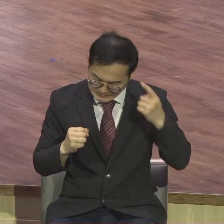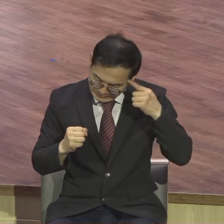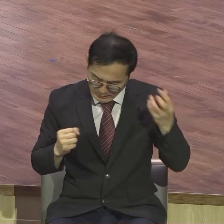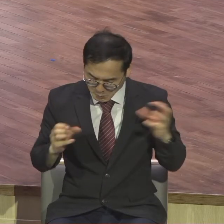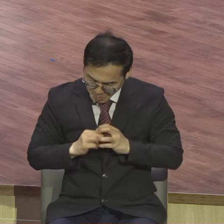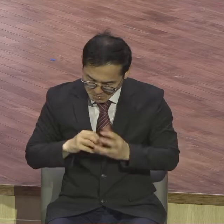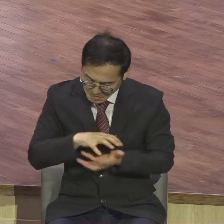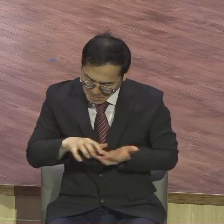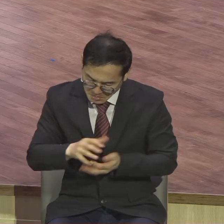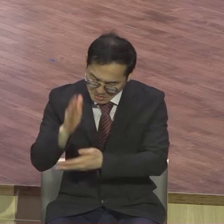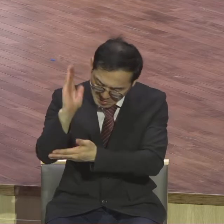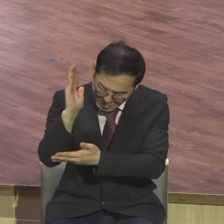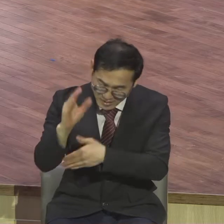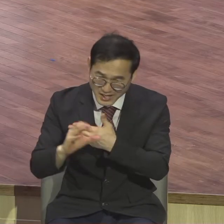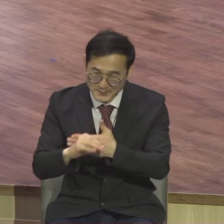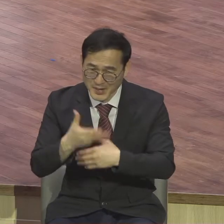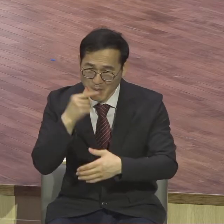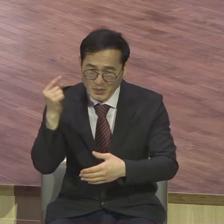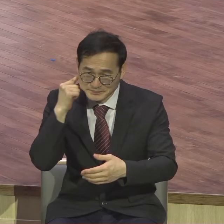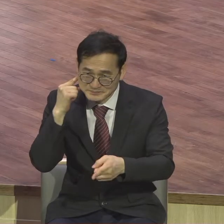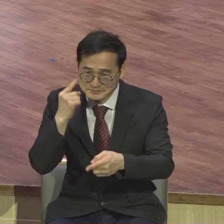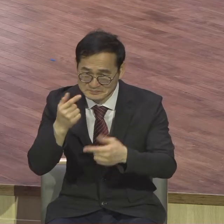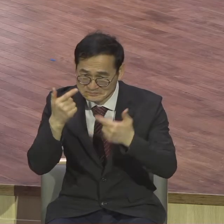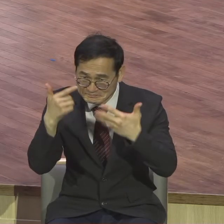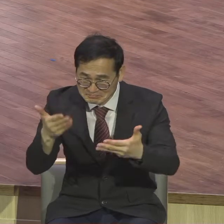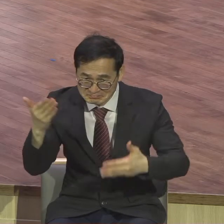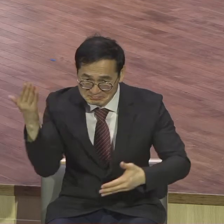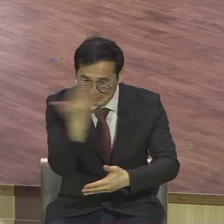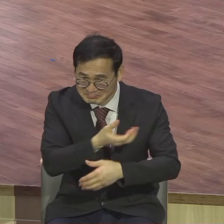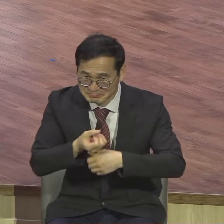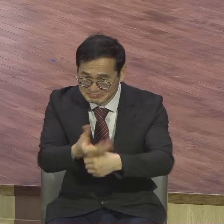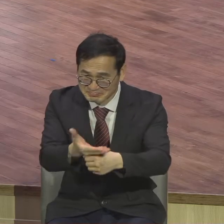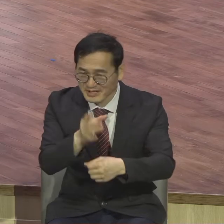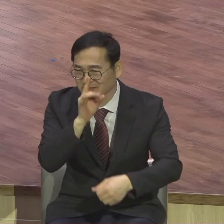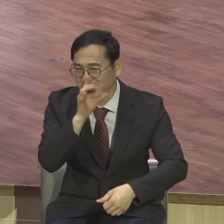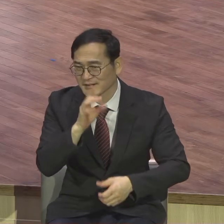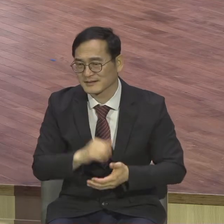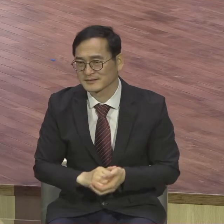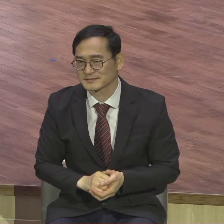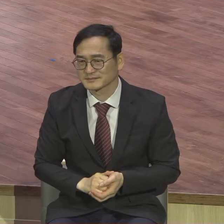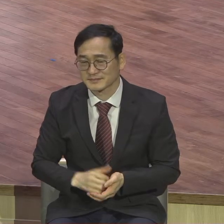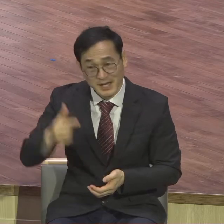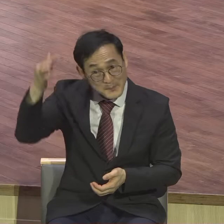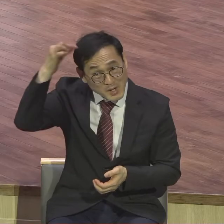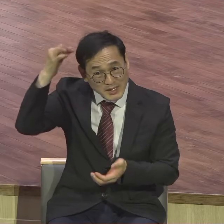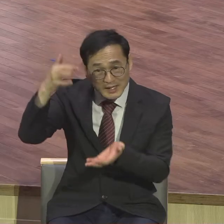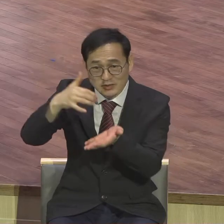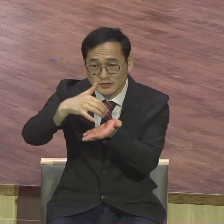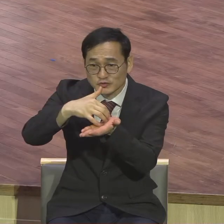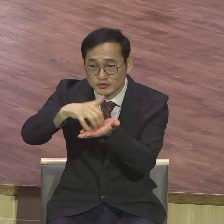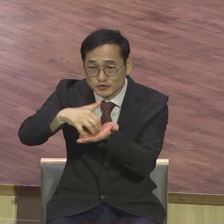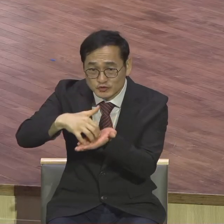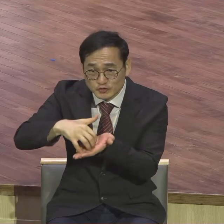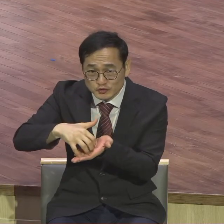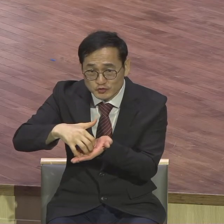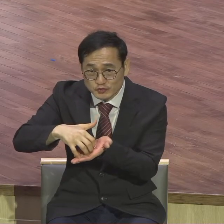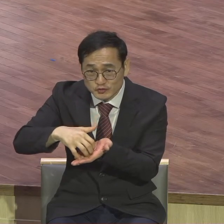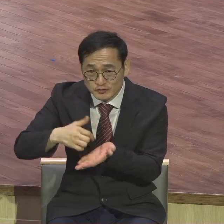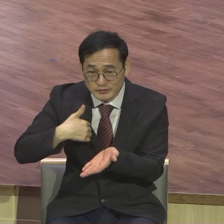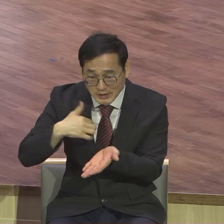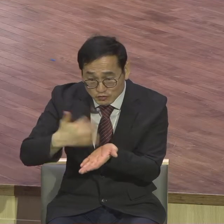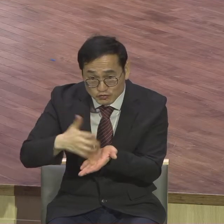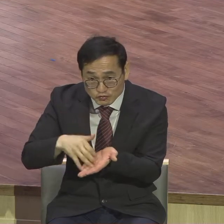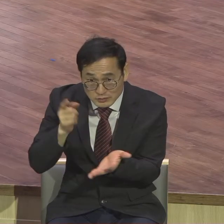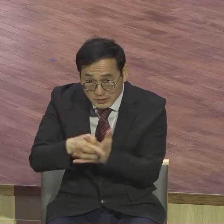얼마나 성령이 세밀한 줄 아세요? 머리카락을 세우고 계시잖아요. 여러분 머리카락 못 세잖아요. 얼마나 세밀한지 몰라요.